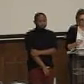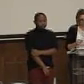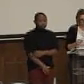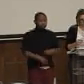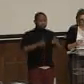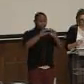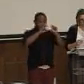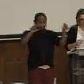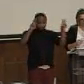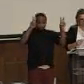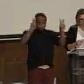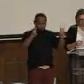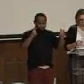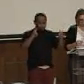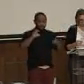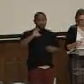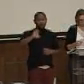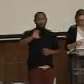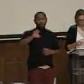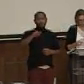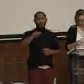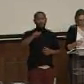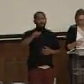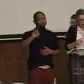Tema da pergunta: EAD.